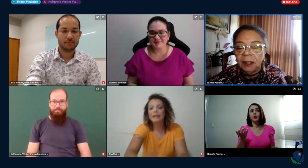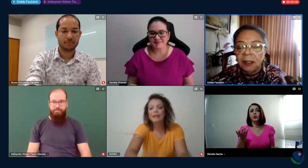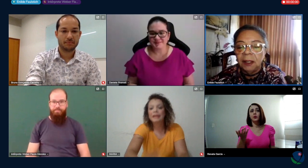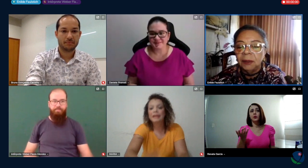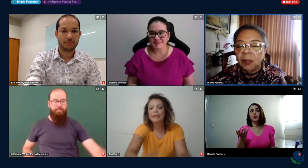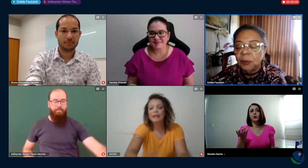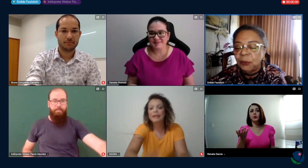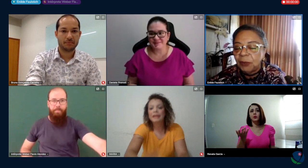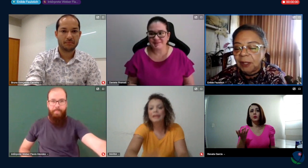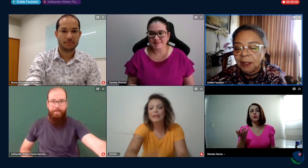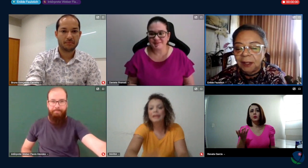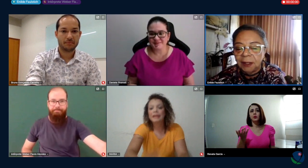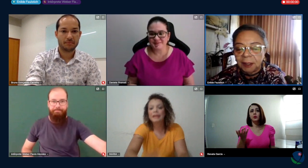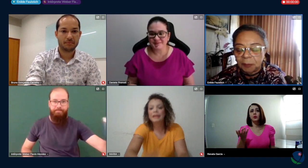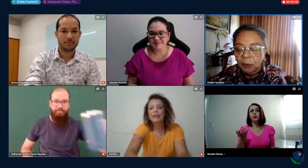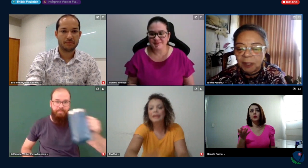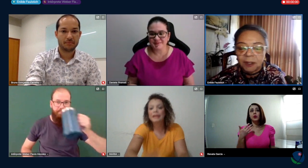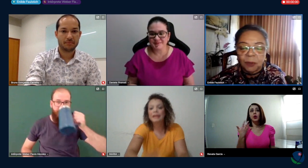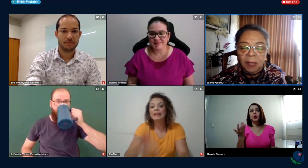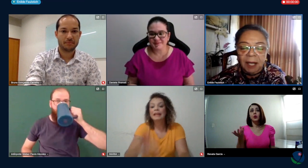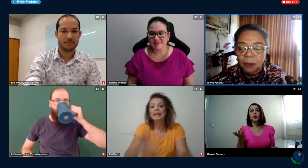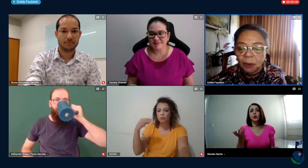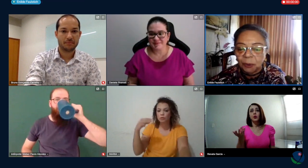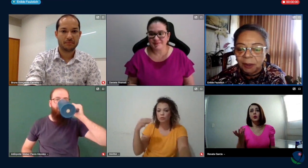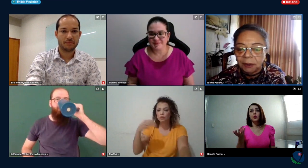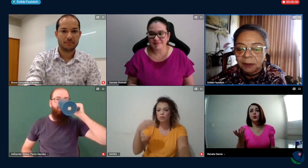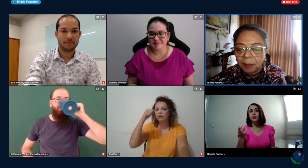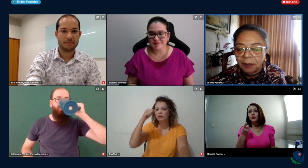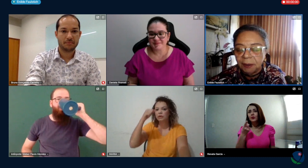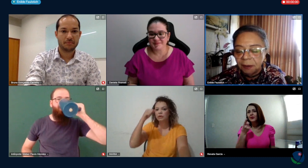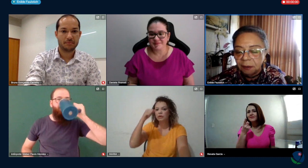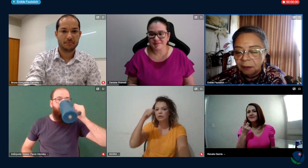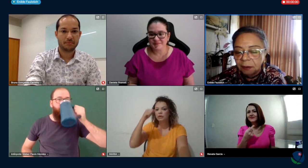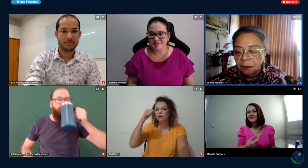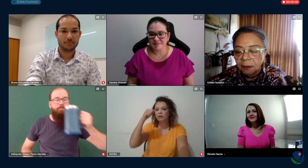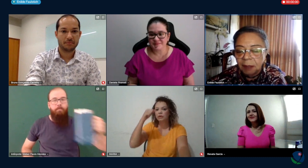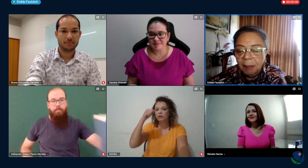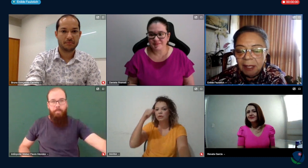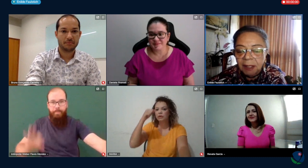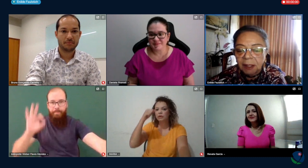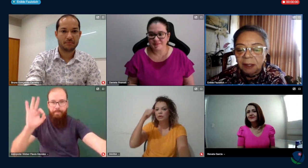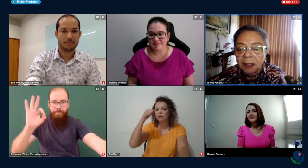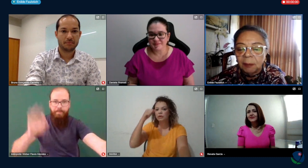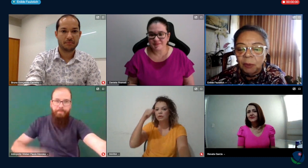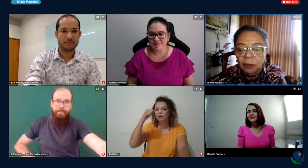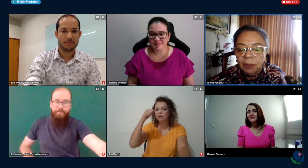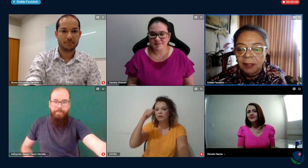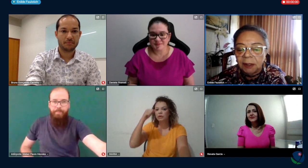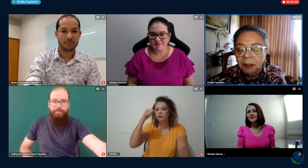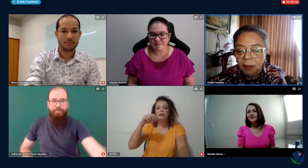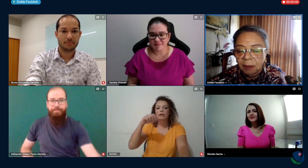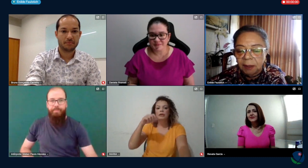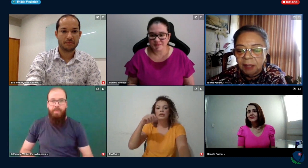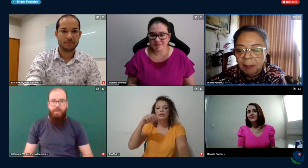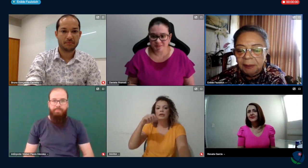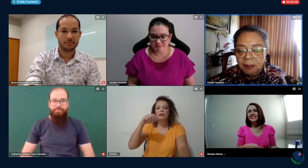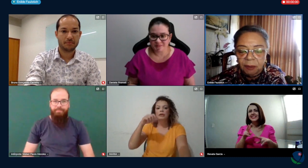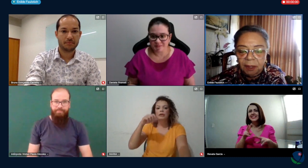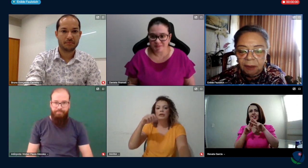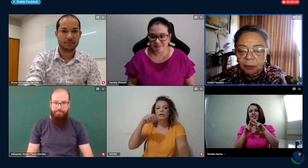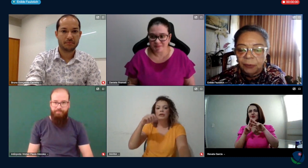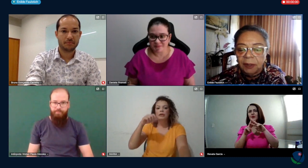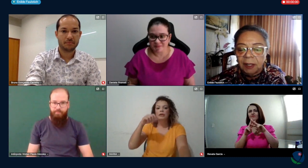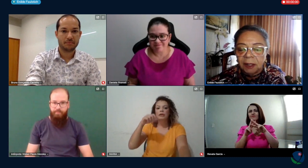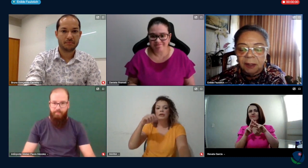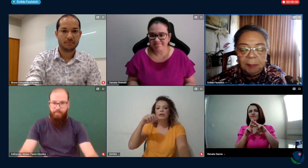fica aí, todo mundo fica aí alerta, porque se um cair, o outro entra, tá bem? A Maria tá muito lenta ali, ó, a